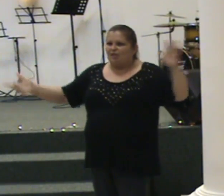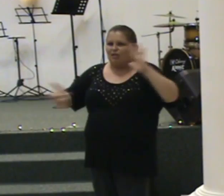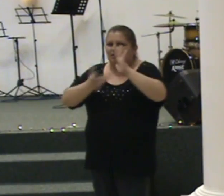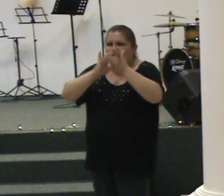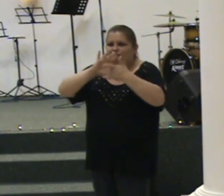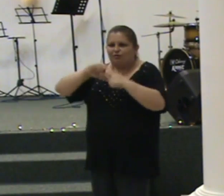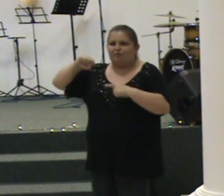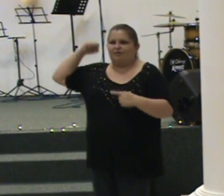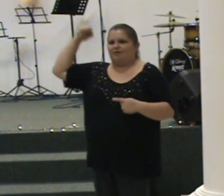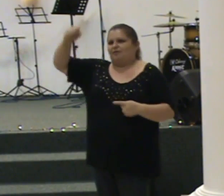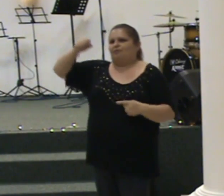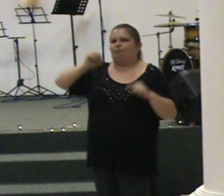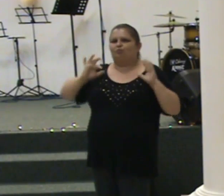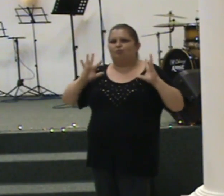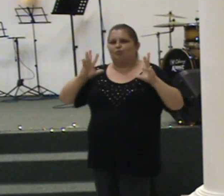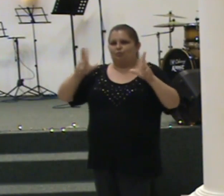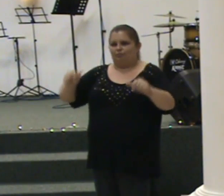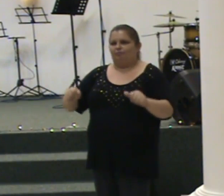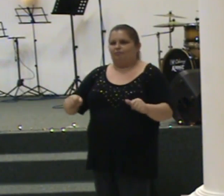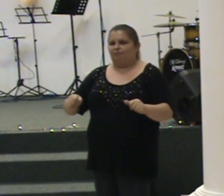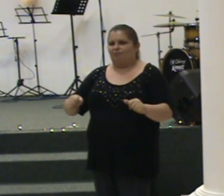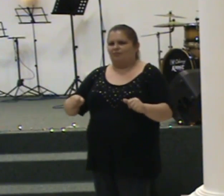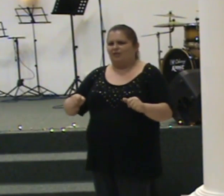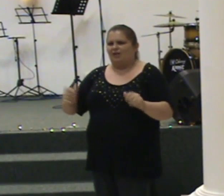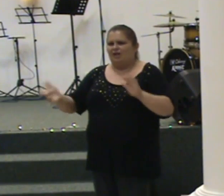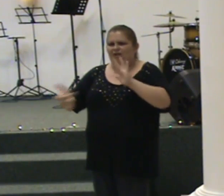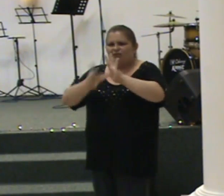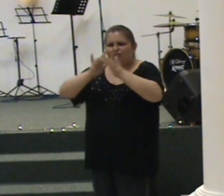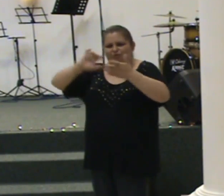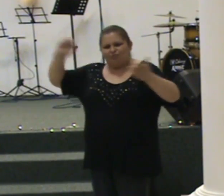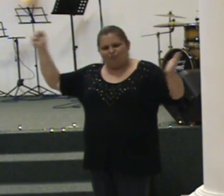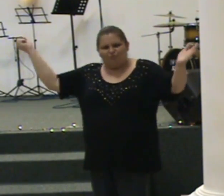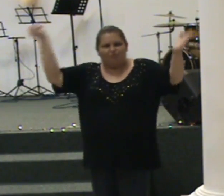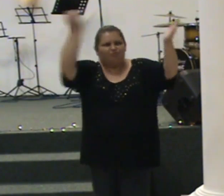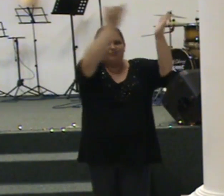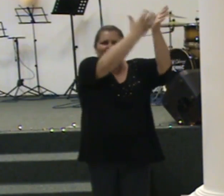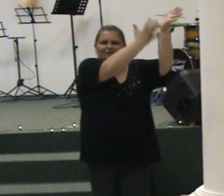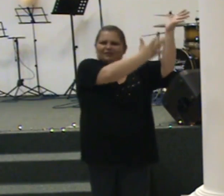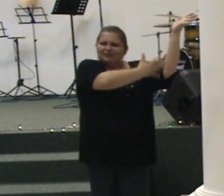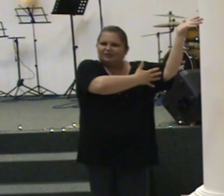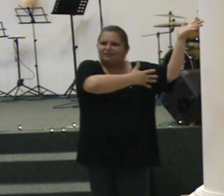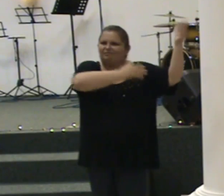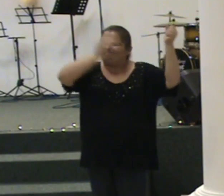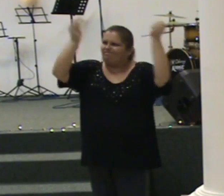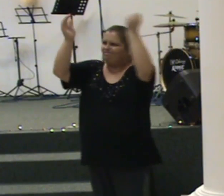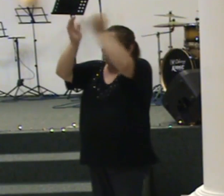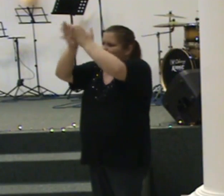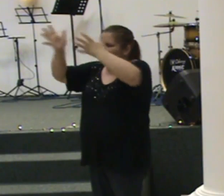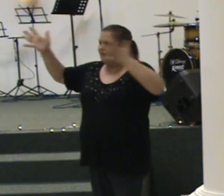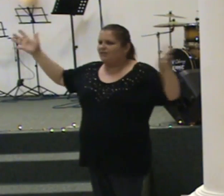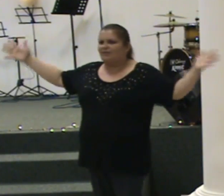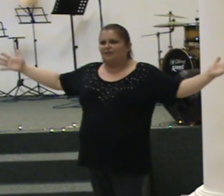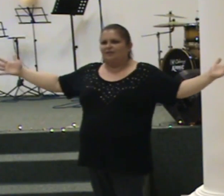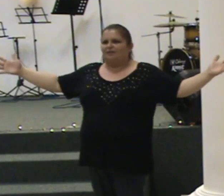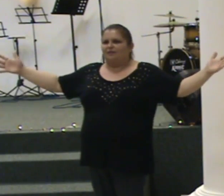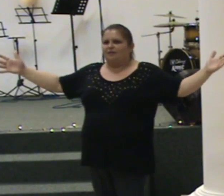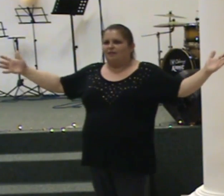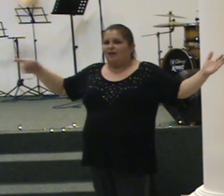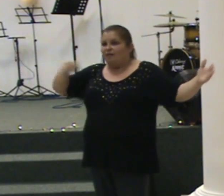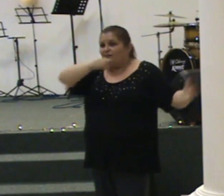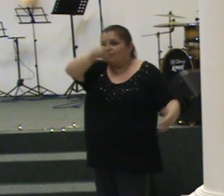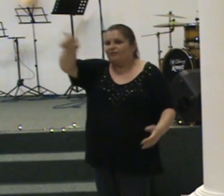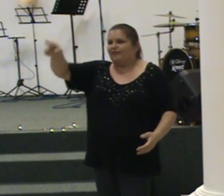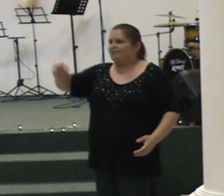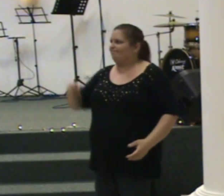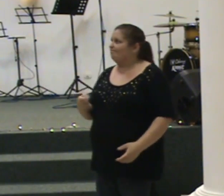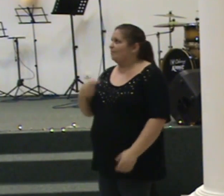pecados. Jesus já derramou sangue na cruz. É só nós tomar posse e falar: eu quero esse Jesus na nossa casa. Eu quero o Espírito Santo,